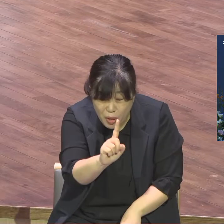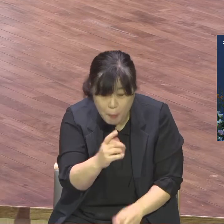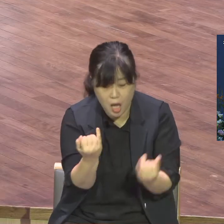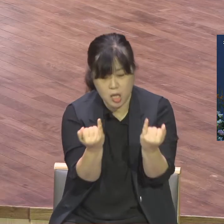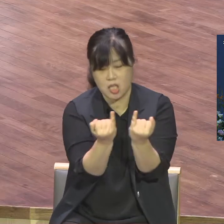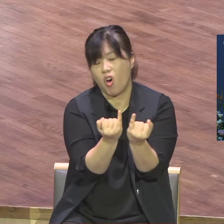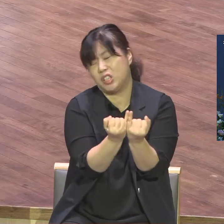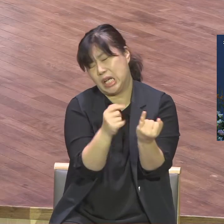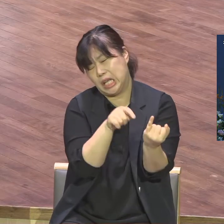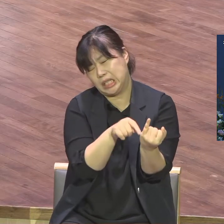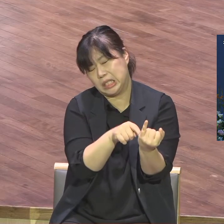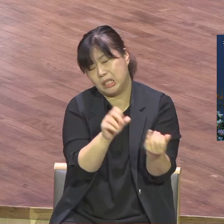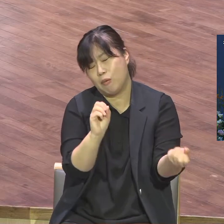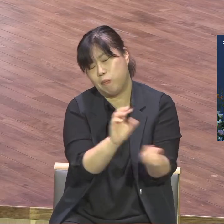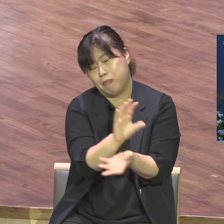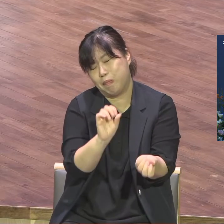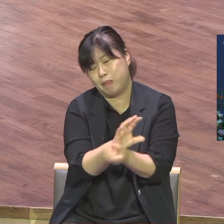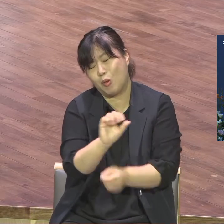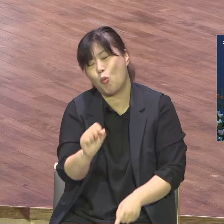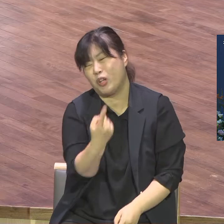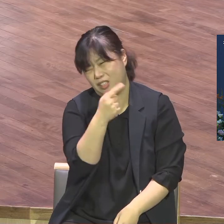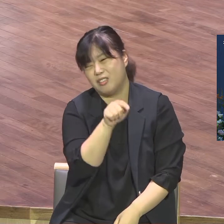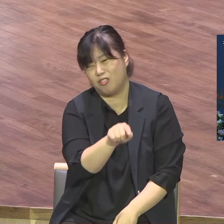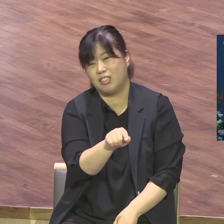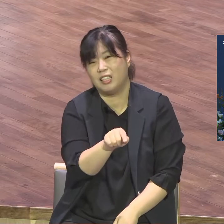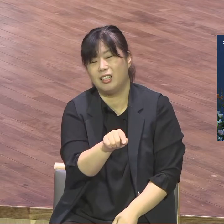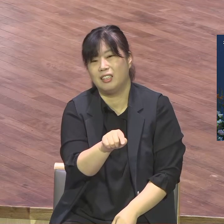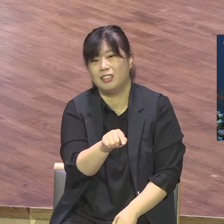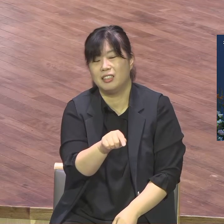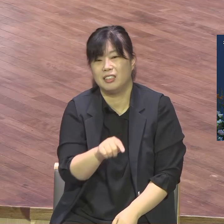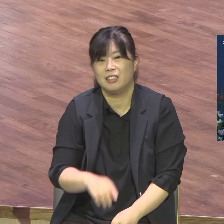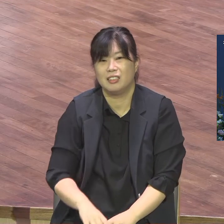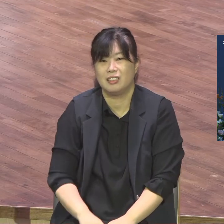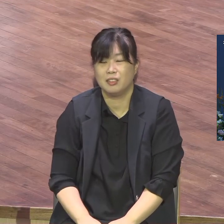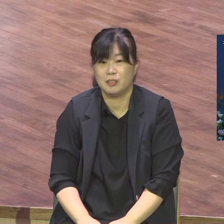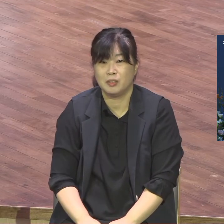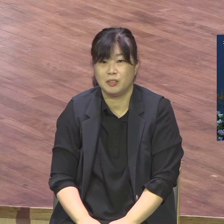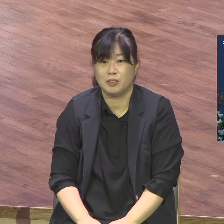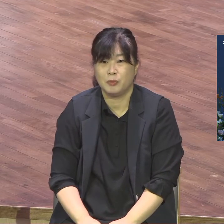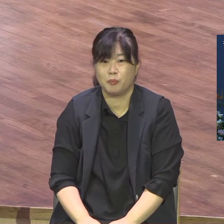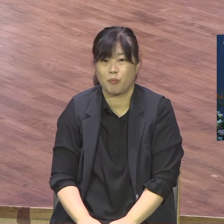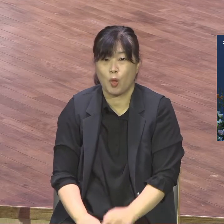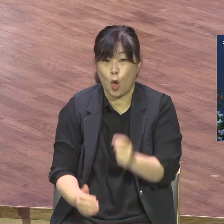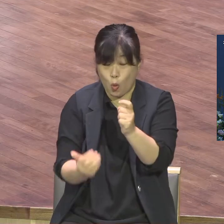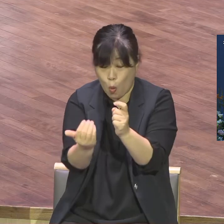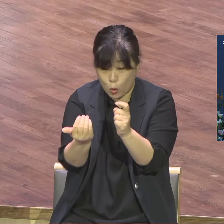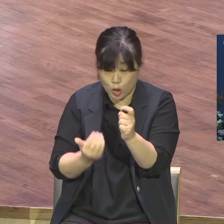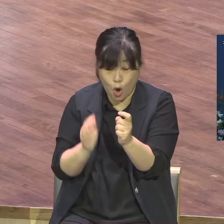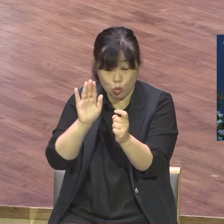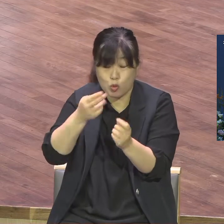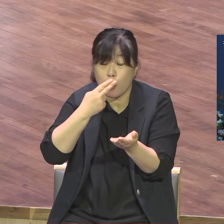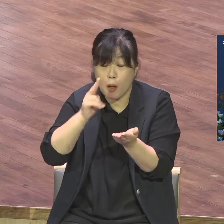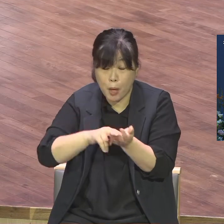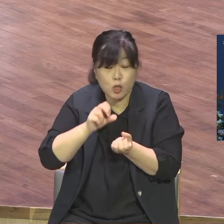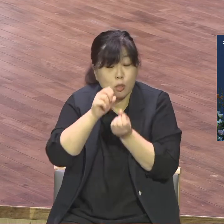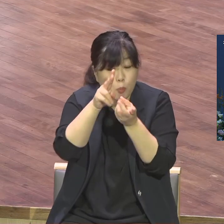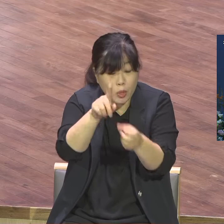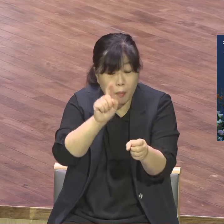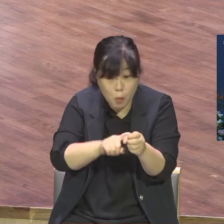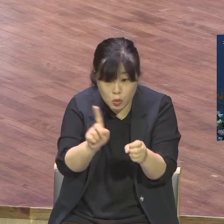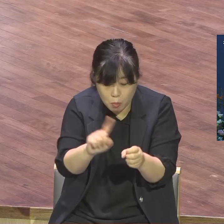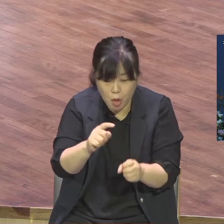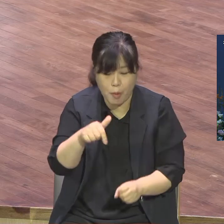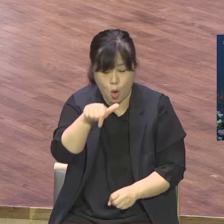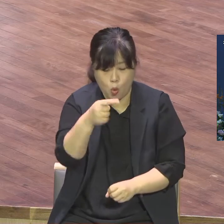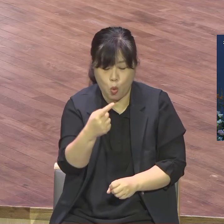분쟁을 일으켰어요. 사도 바울이 고린도 전후서를 쓴 이유 중 하나도 바로 그 고린도